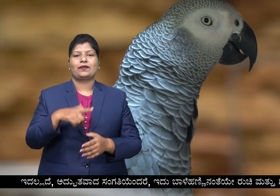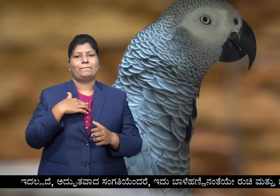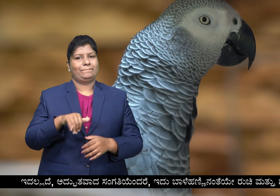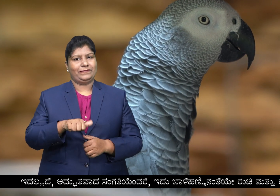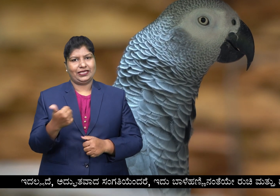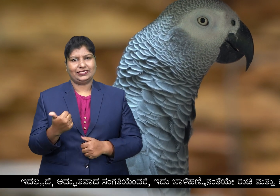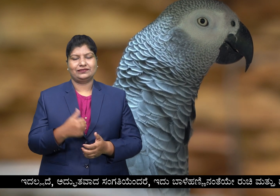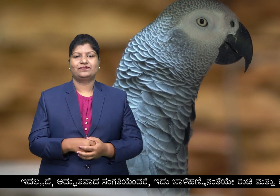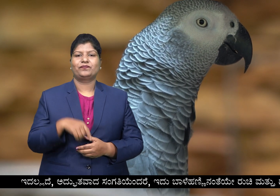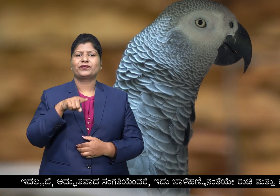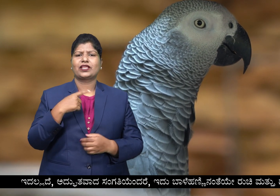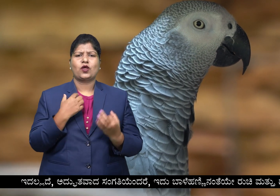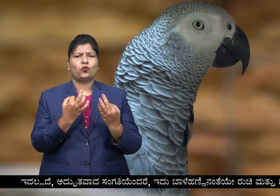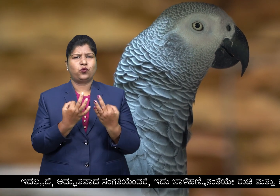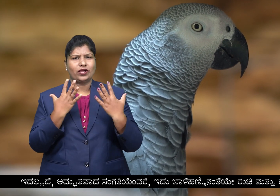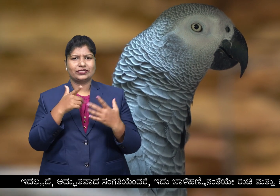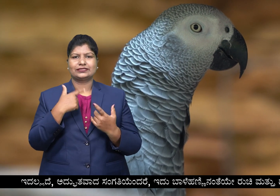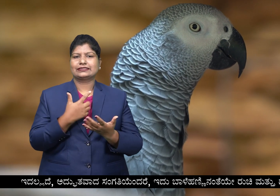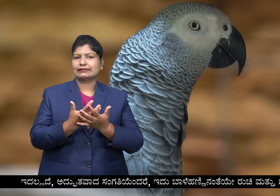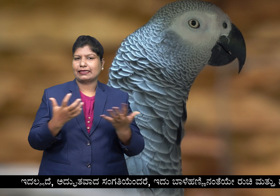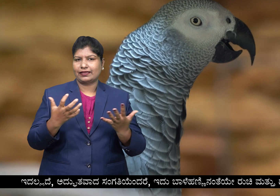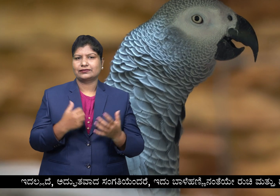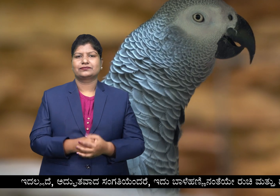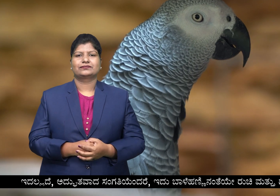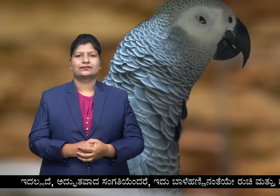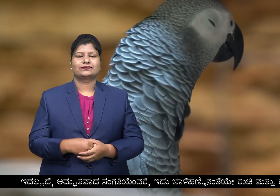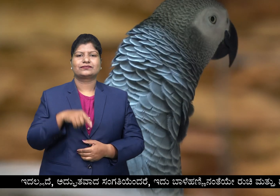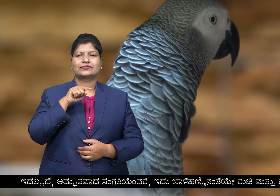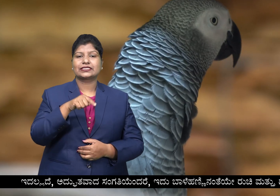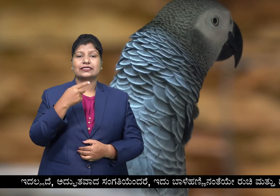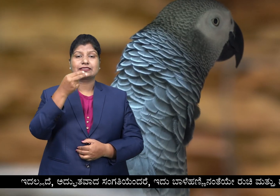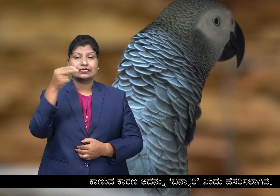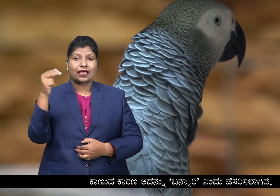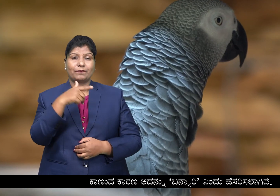ಇದಲ್ಲದೆ ಅದ್ಭುತವಾದ ಸಂಗತಿ ಏನಂದ್ರೆ ಇದು ಬಾಳೆಹಣ್ಣಿನಂತೆಯೇ ರುಚಿ ಮತ್ತು ದೊಡ್ಡ